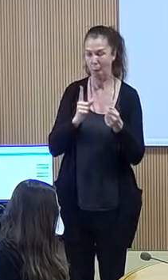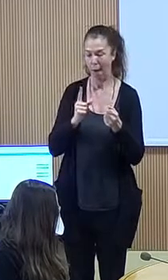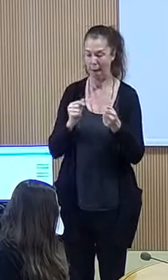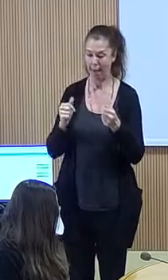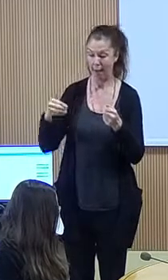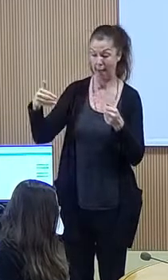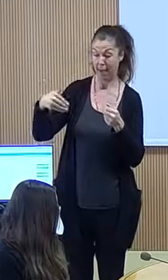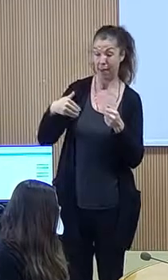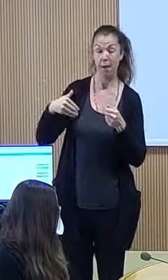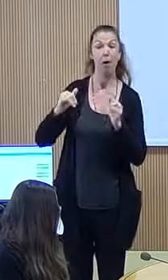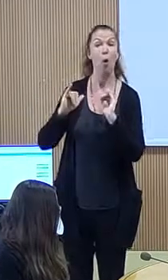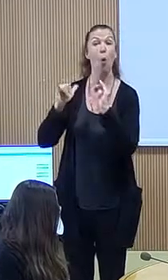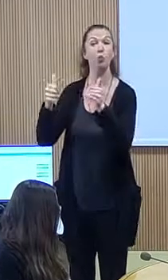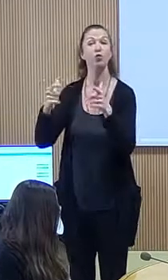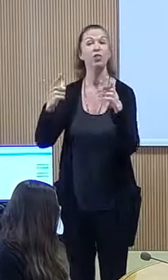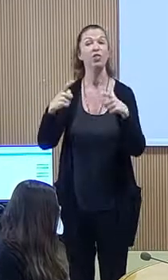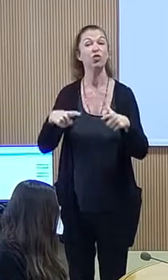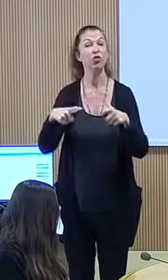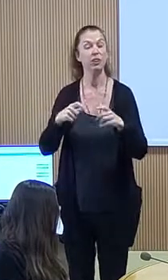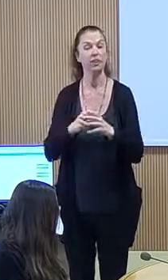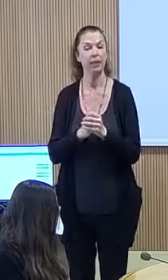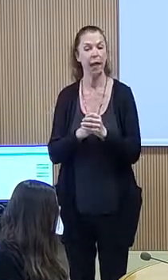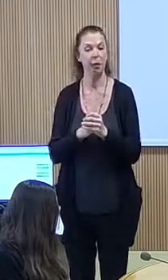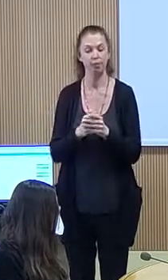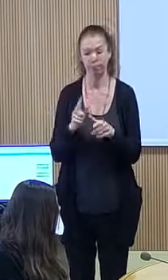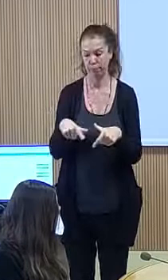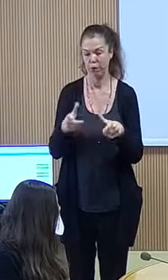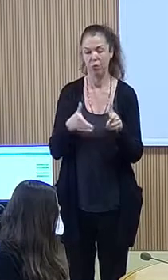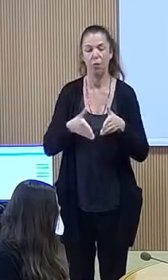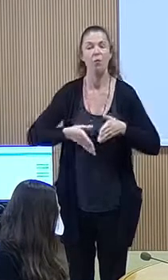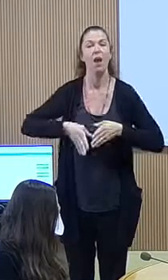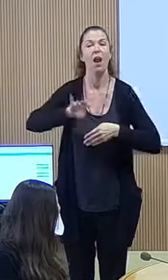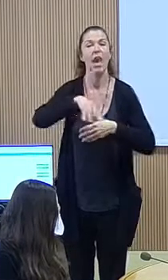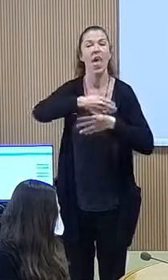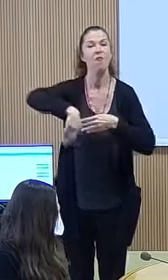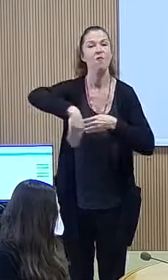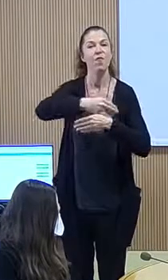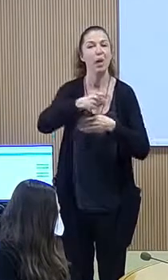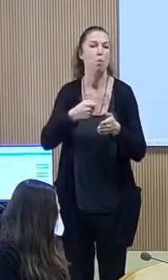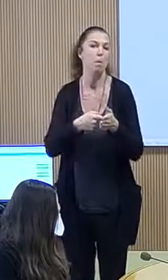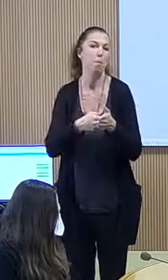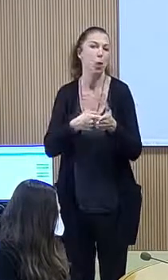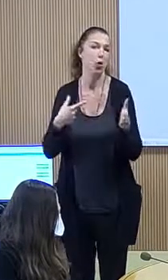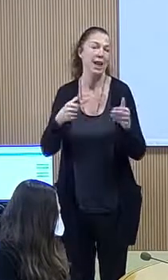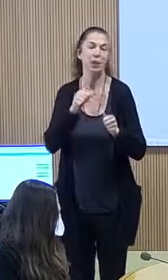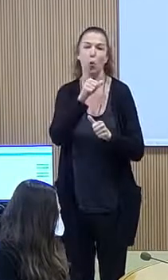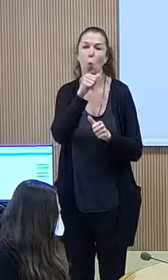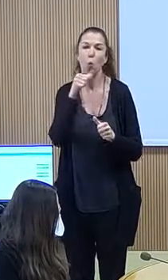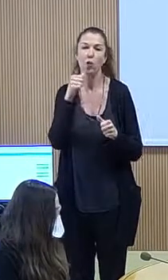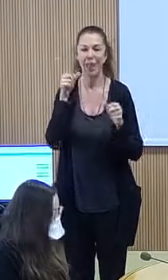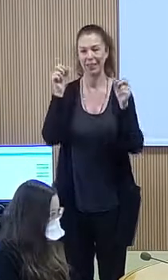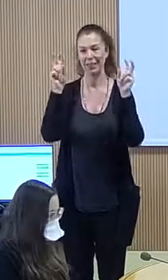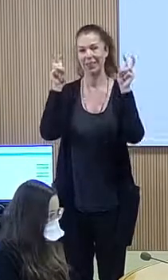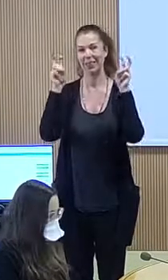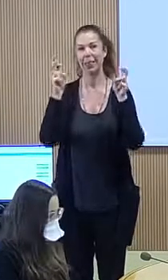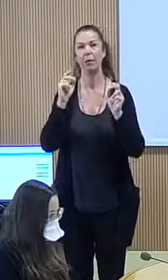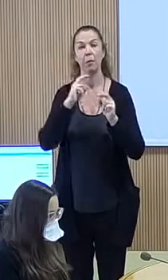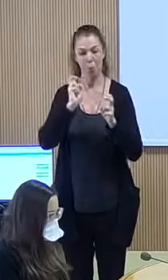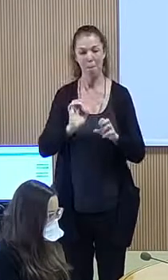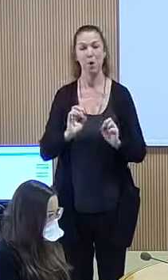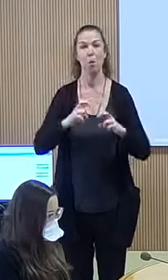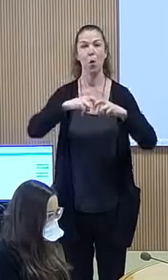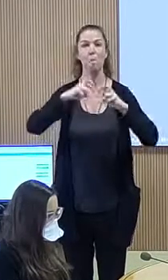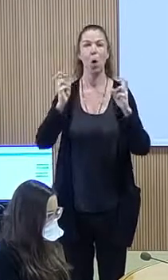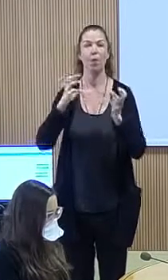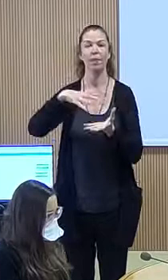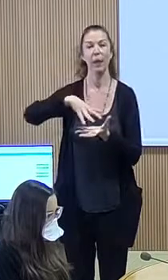città che storicamente e tradizionalmente sono quelle più utilizzate tra virgolette nel ponte di pasqua quindi le zone collinari